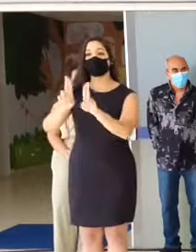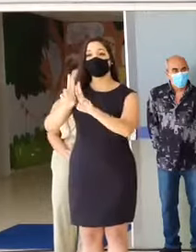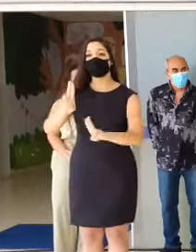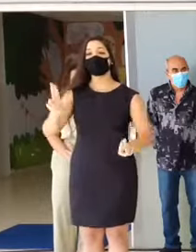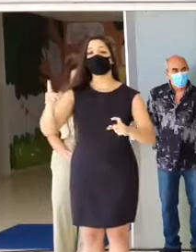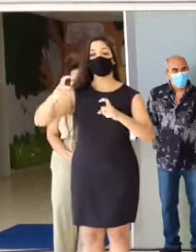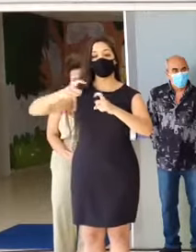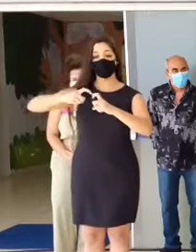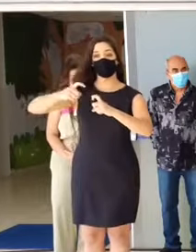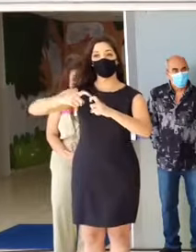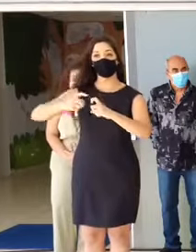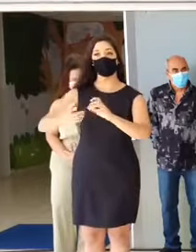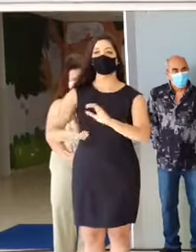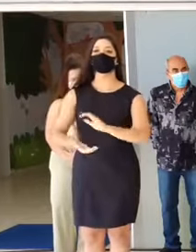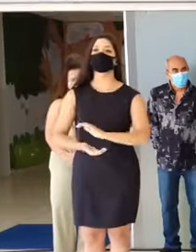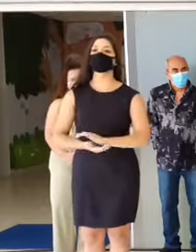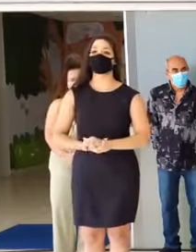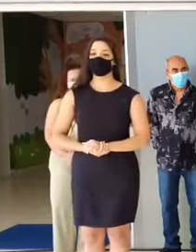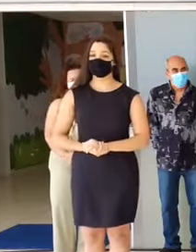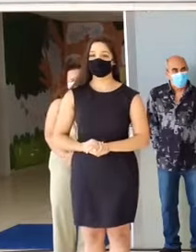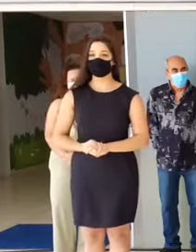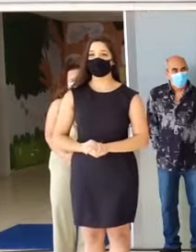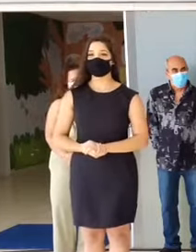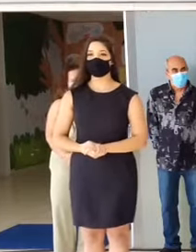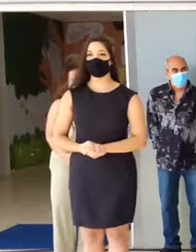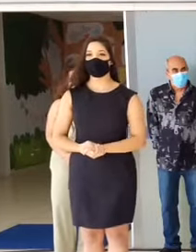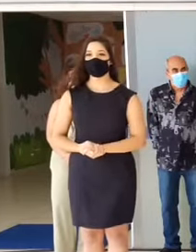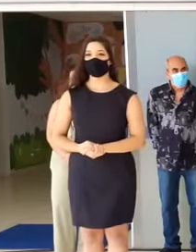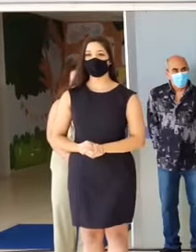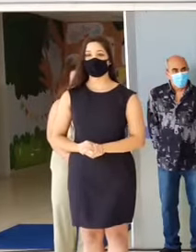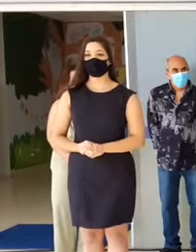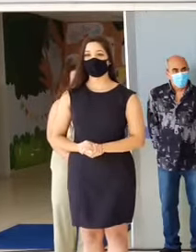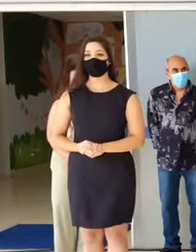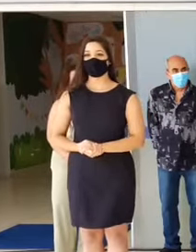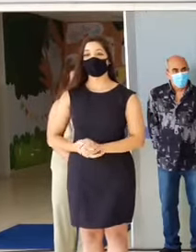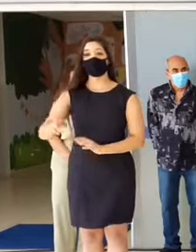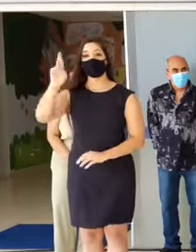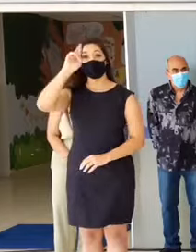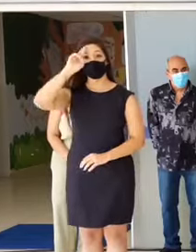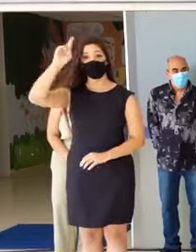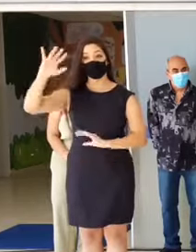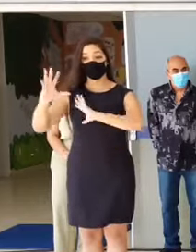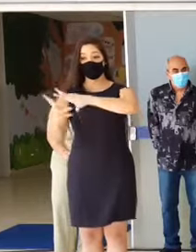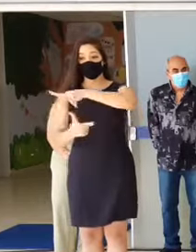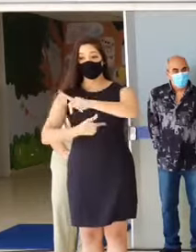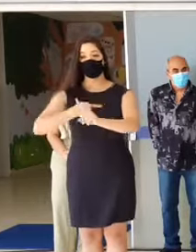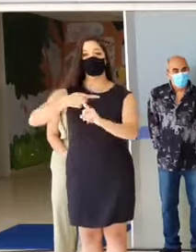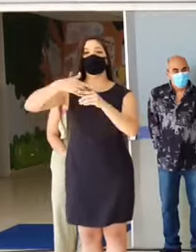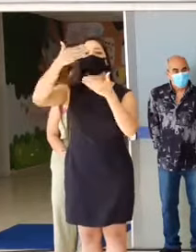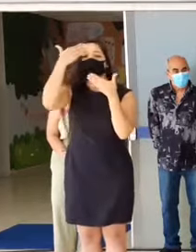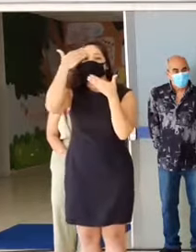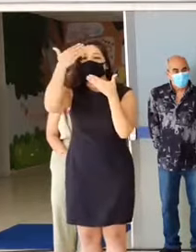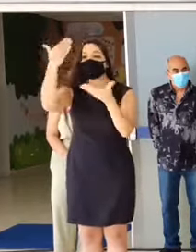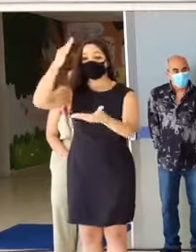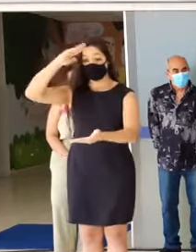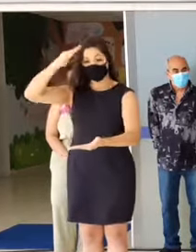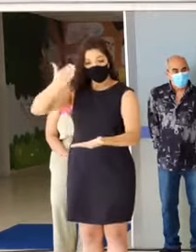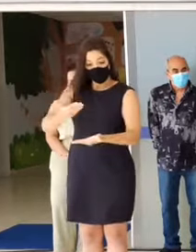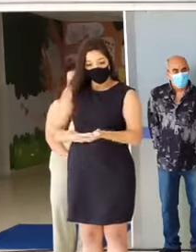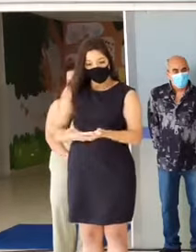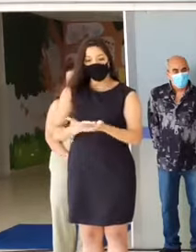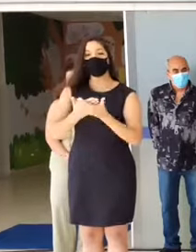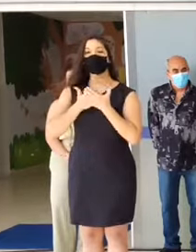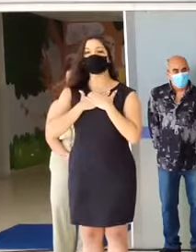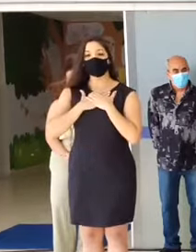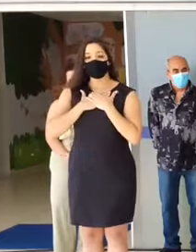Medicina da Universidade Federal de Uberlândia. Em nome da diretoria da missão, agradecemos a confiança